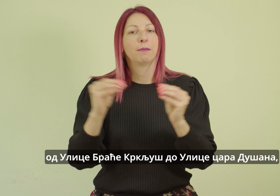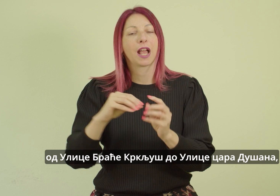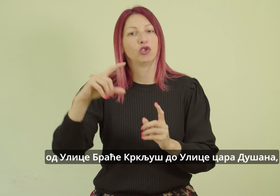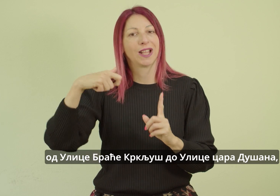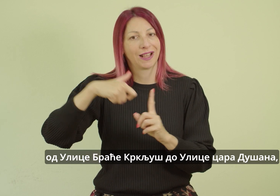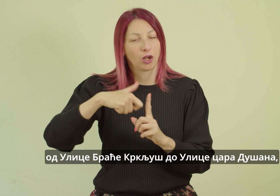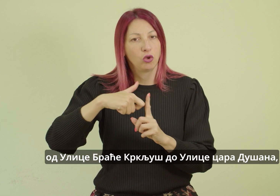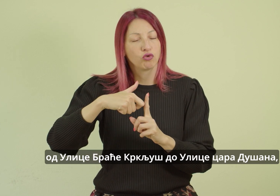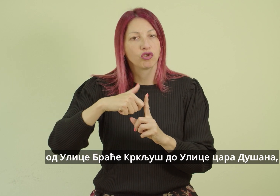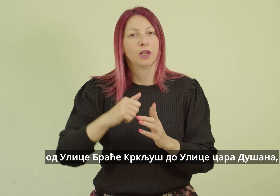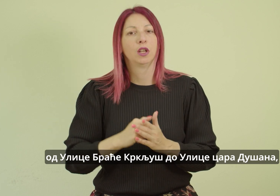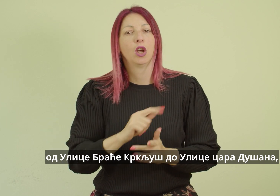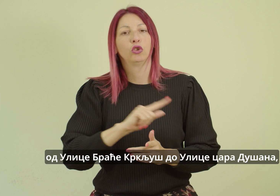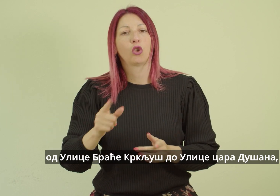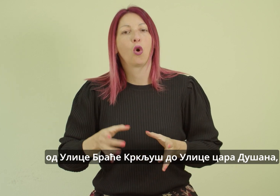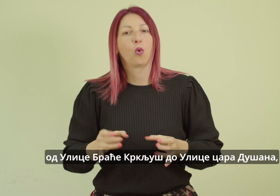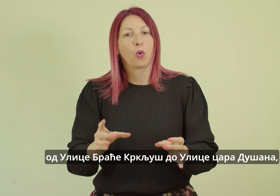Krkljuš do ulice Cara Dušana,